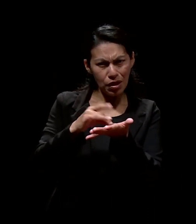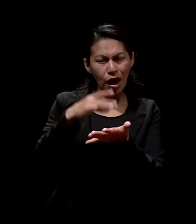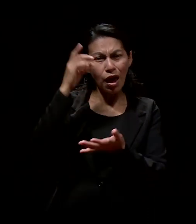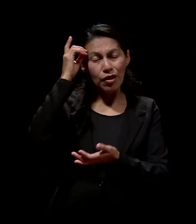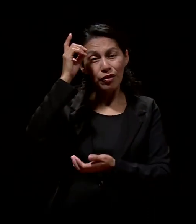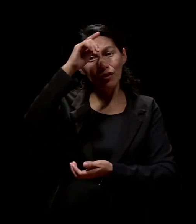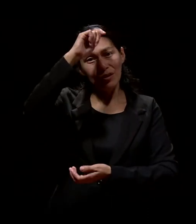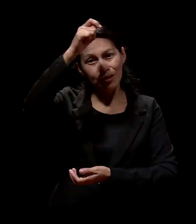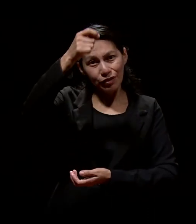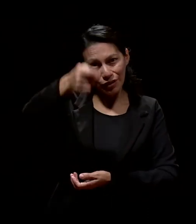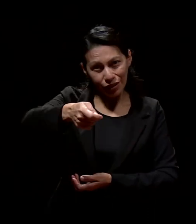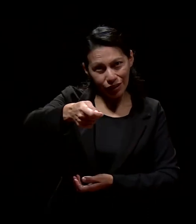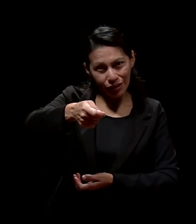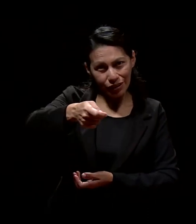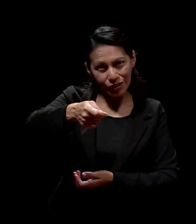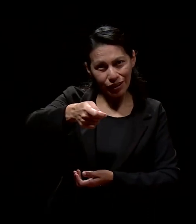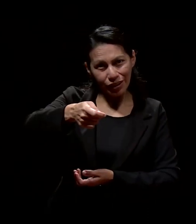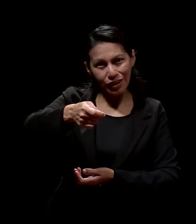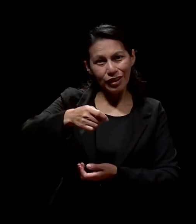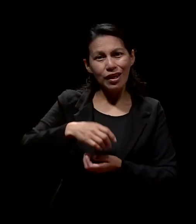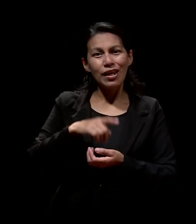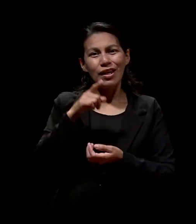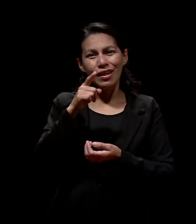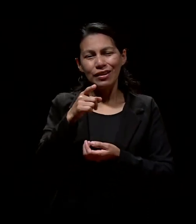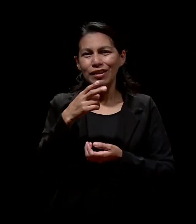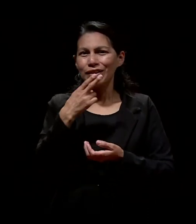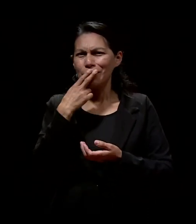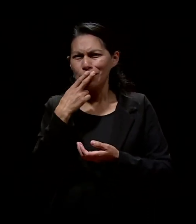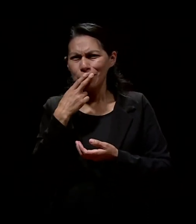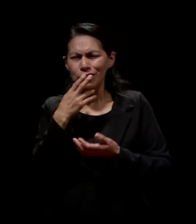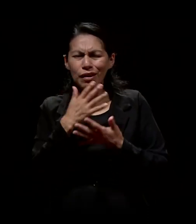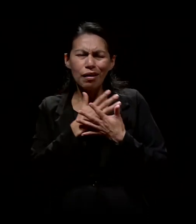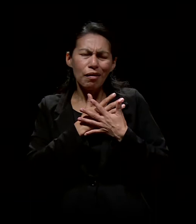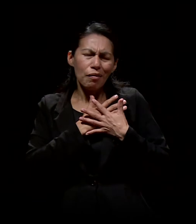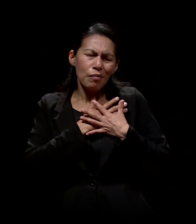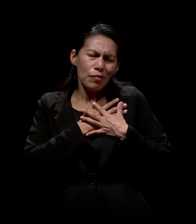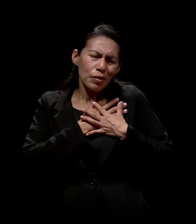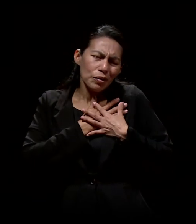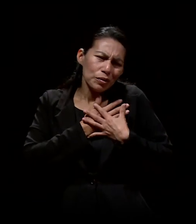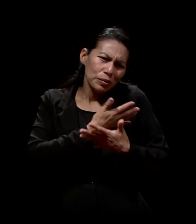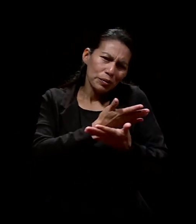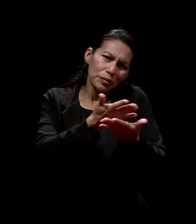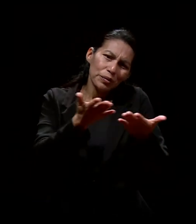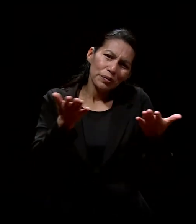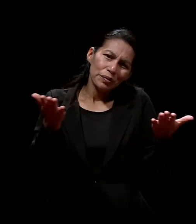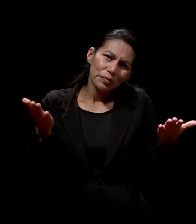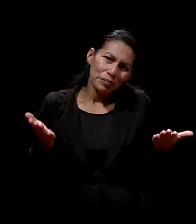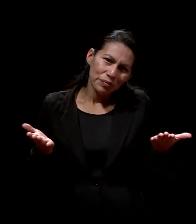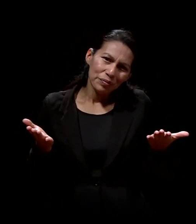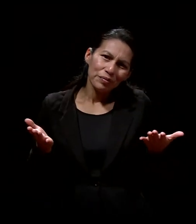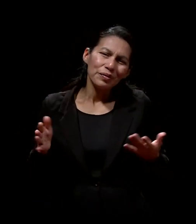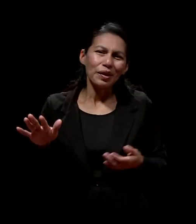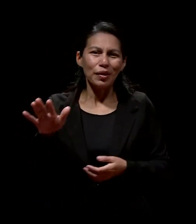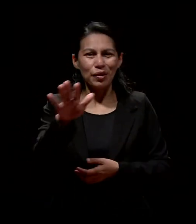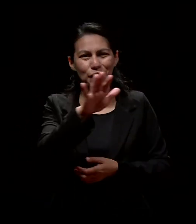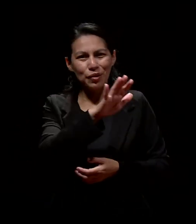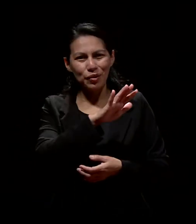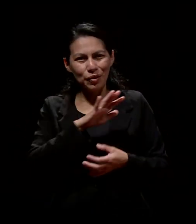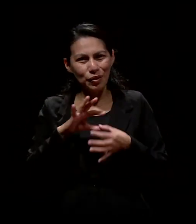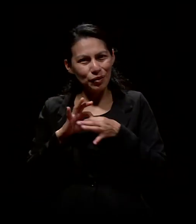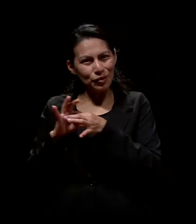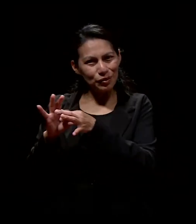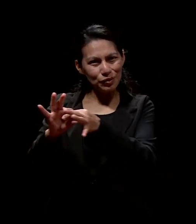bendiga, tú también te conviertes en un instrumento de su amor en el mundo. De tal forma